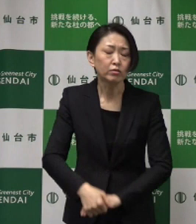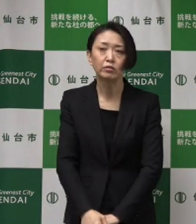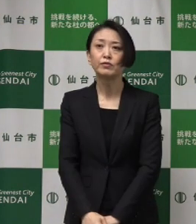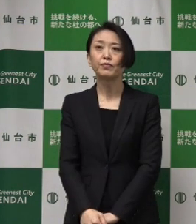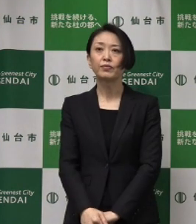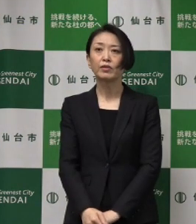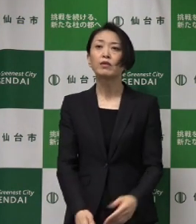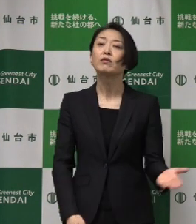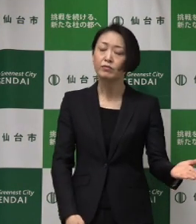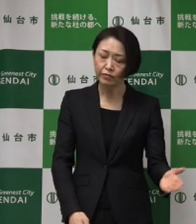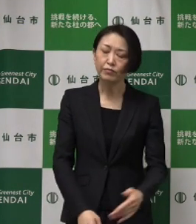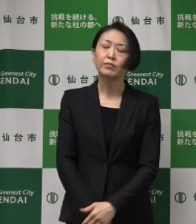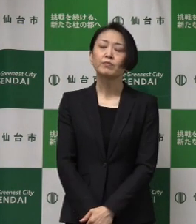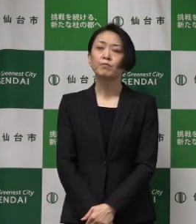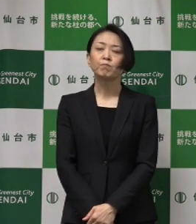私もですね、